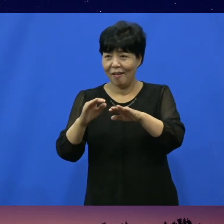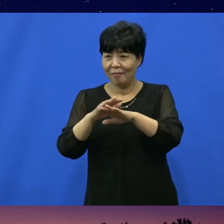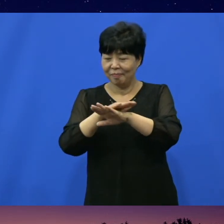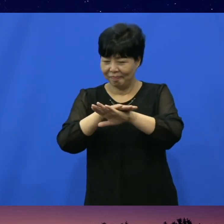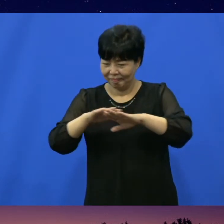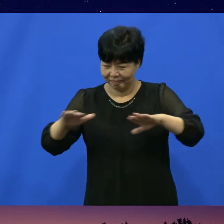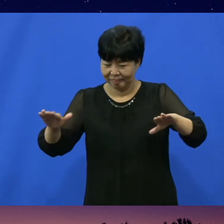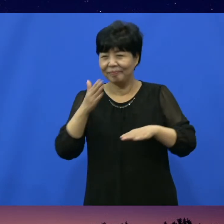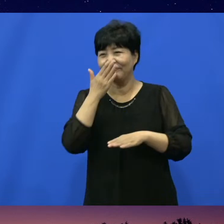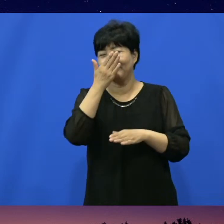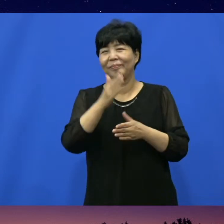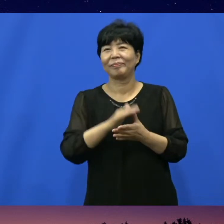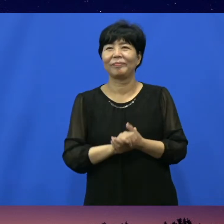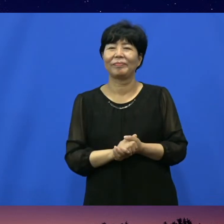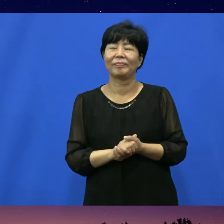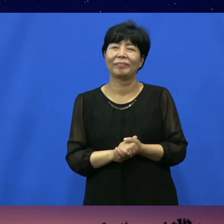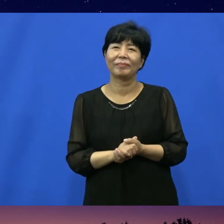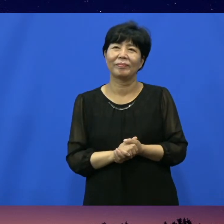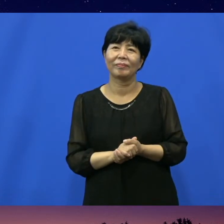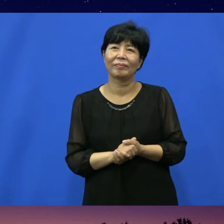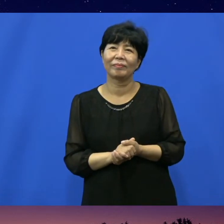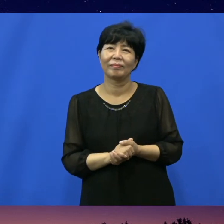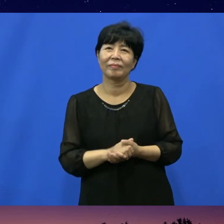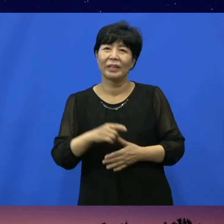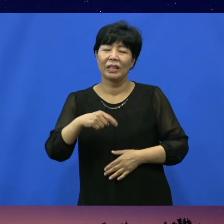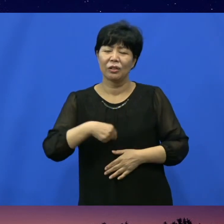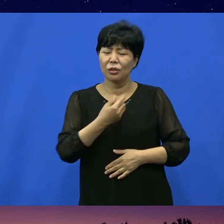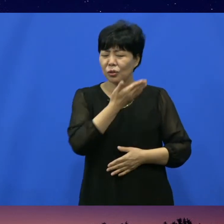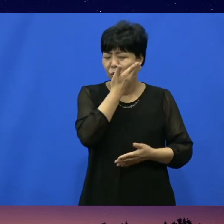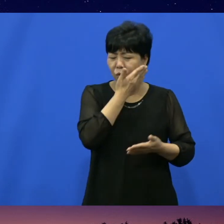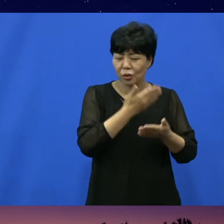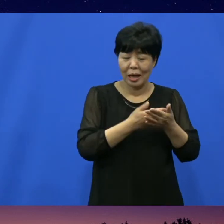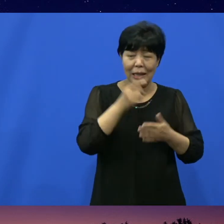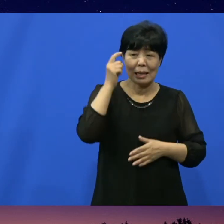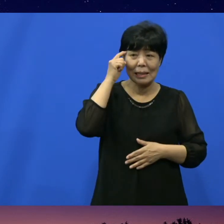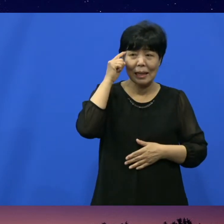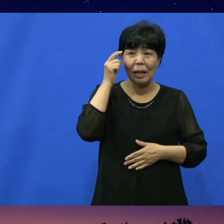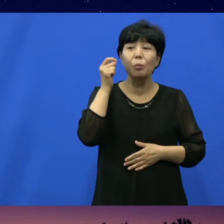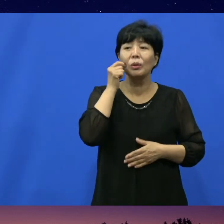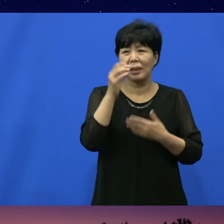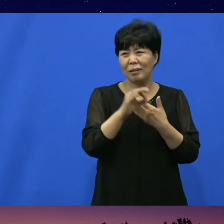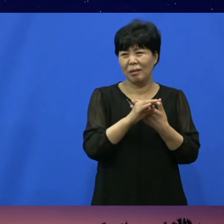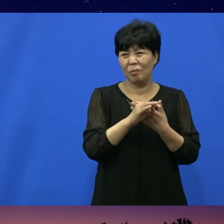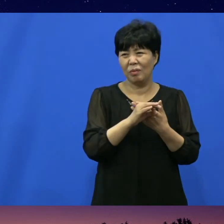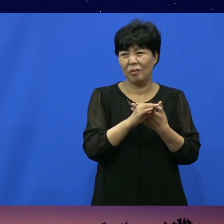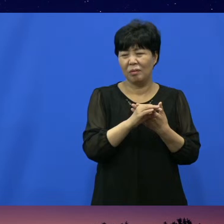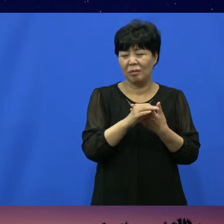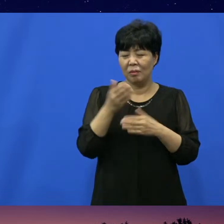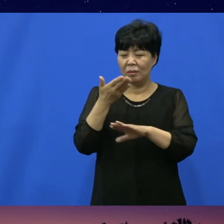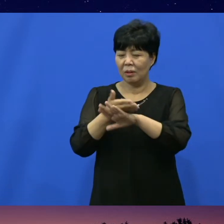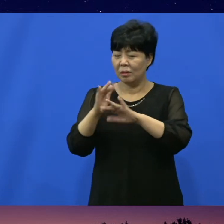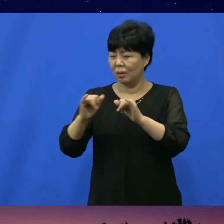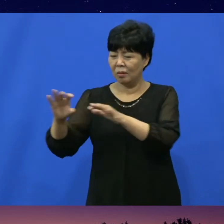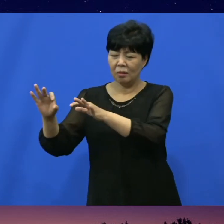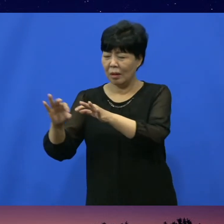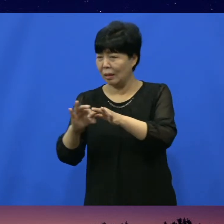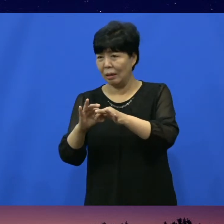내가 나를 소중히 여길 줄 모르면 다른 사람과 관계가 문제가 생길 수밖에 없어. 그러나 내가 나를